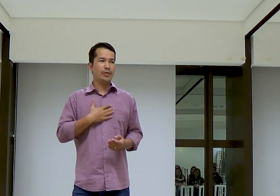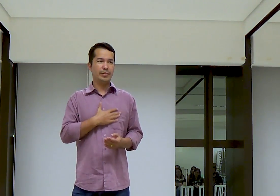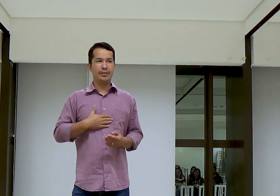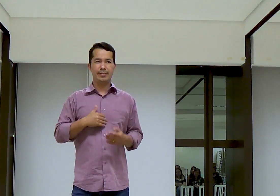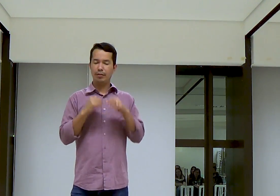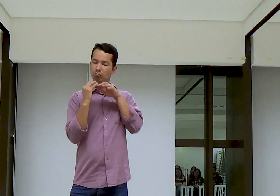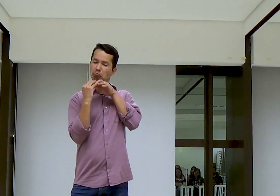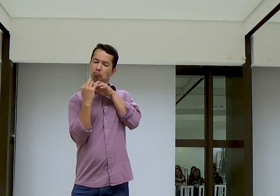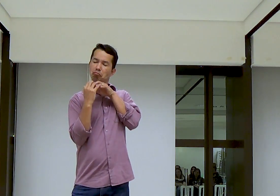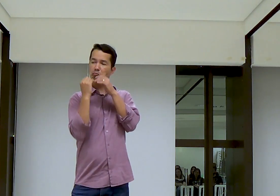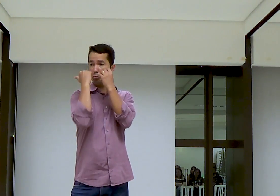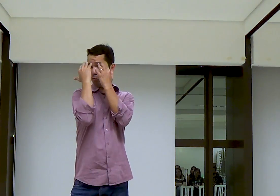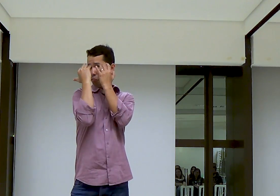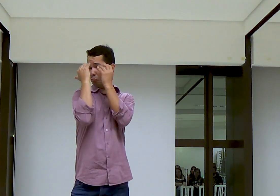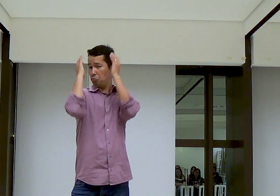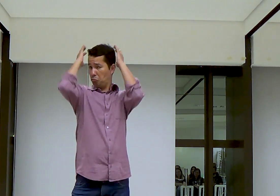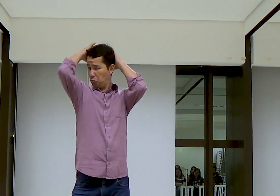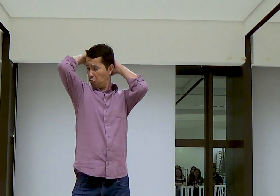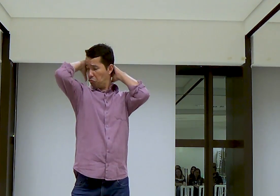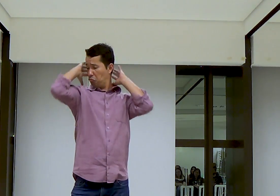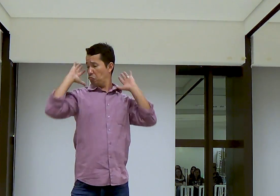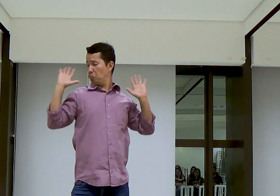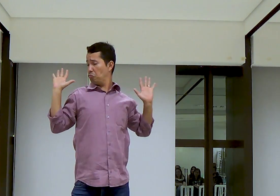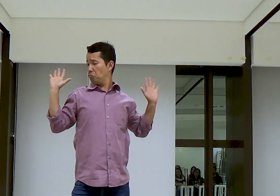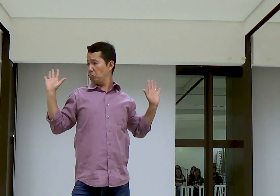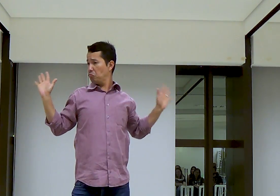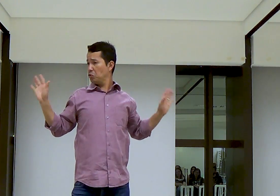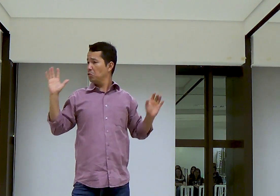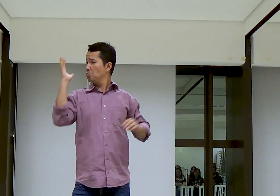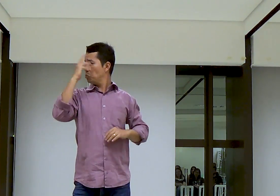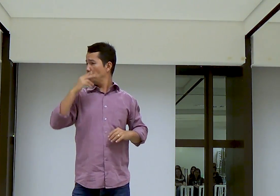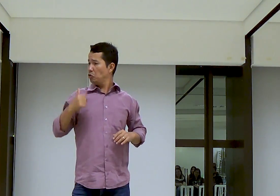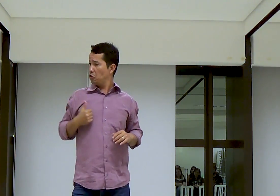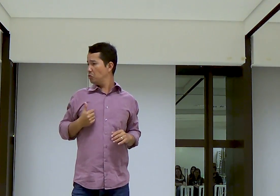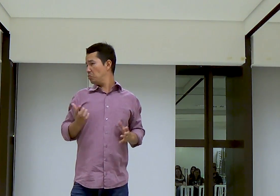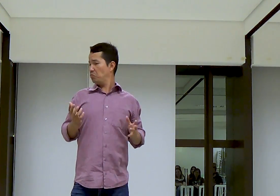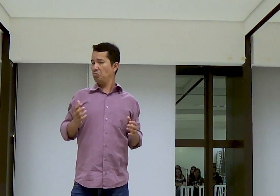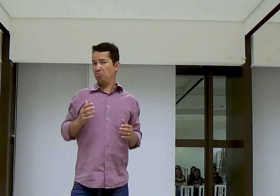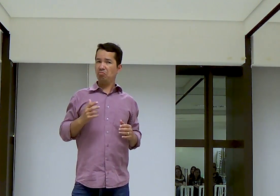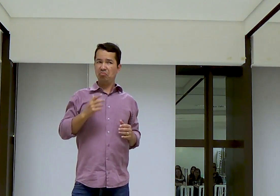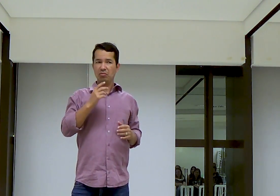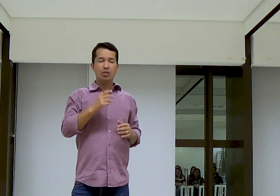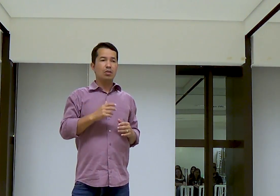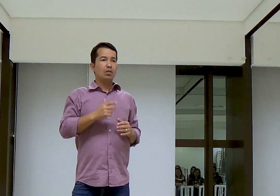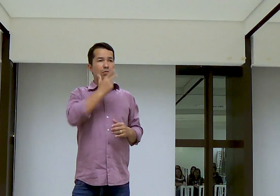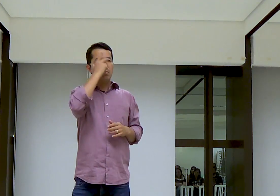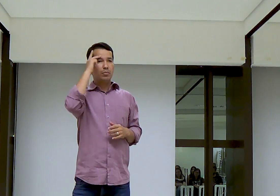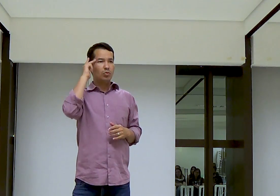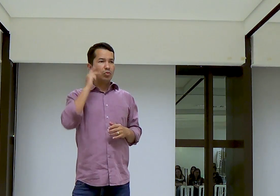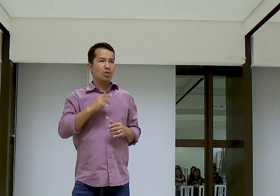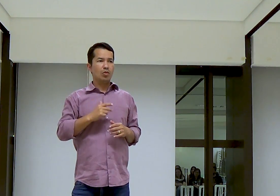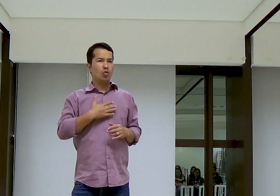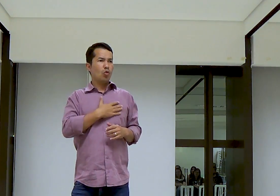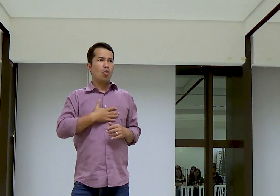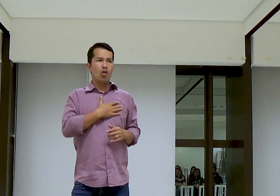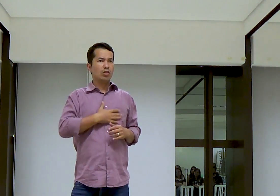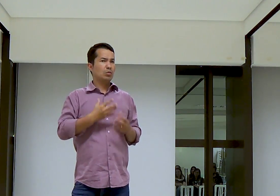roupa, algumas pessoas gostam de se cuidar, de cuidar da sua maquiagem,